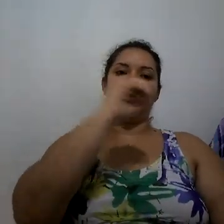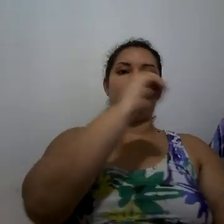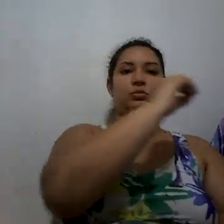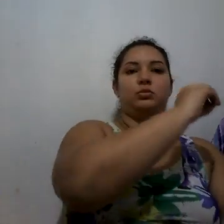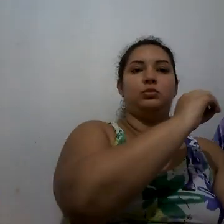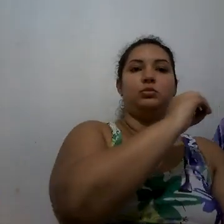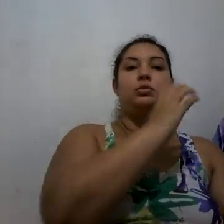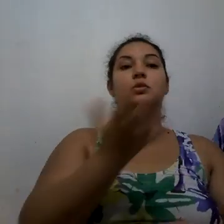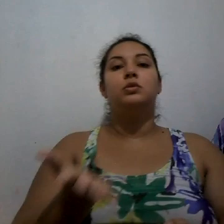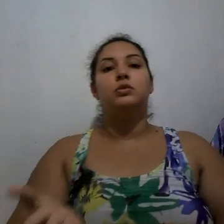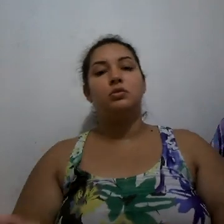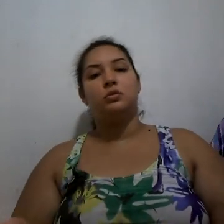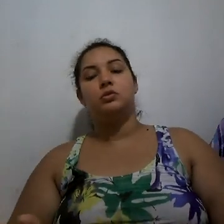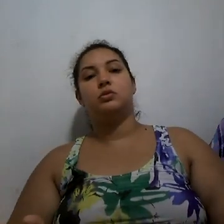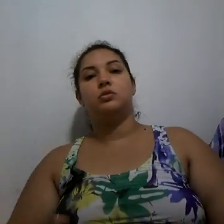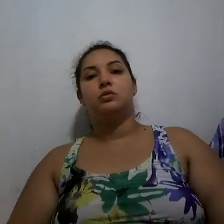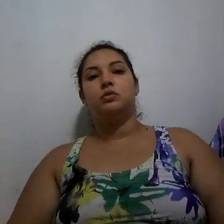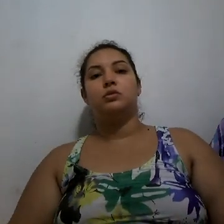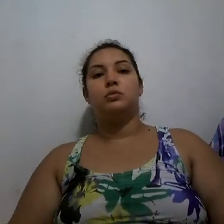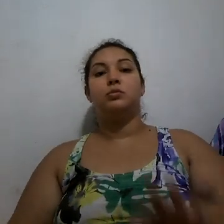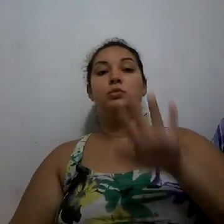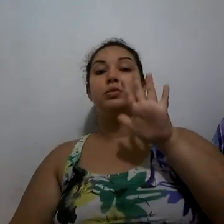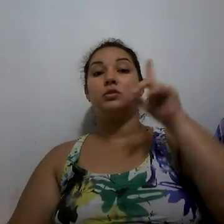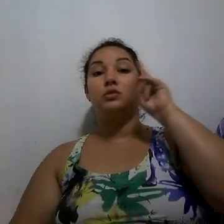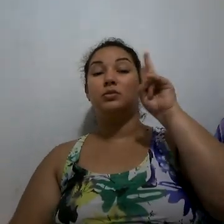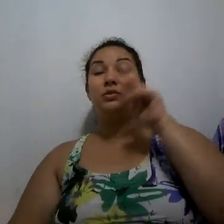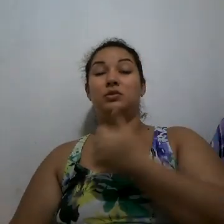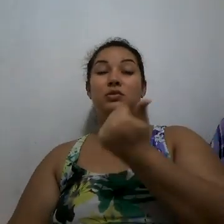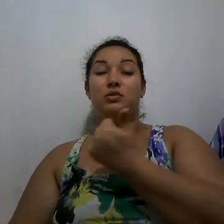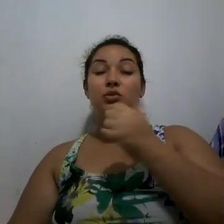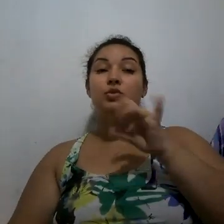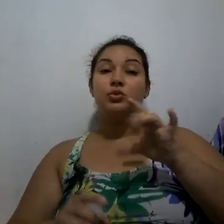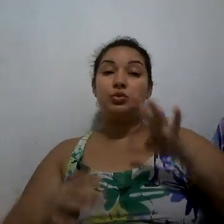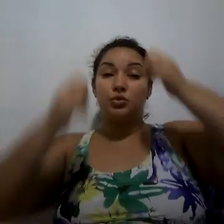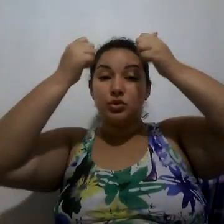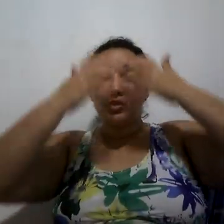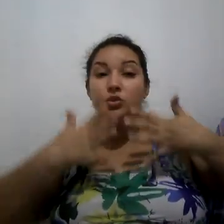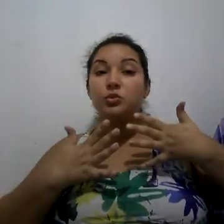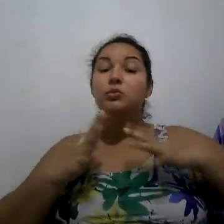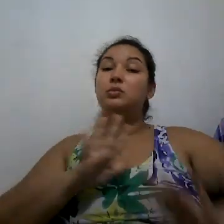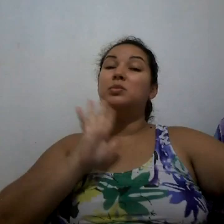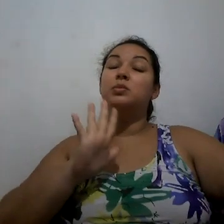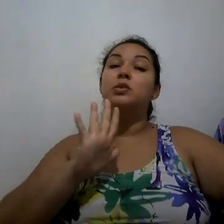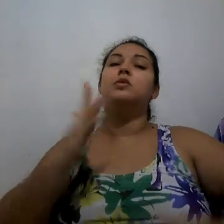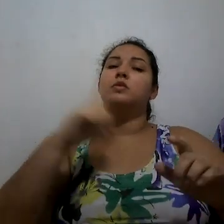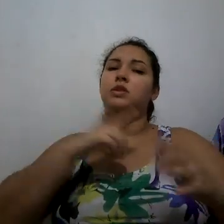voltar mais 3 casas aqui. Mas lembrando que isso aqui, eu estou só falando dando uma pincelada, mas nós vamos ter uma aula específica de